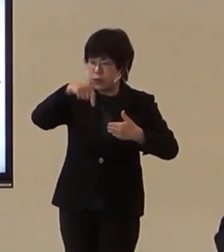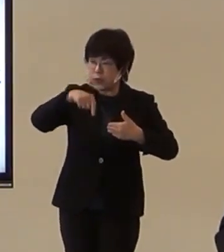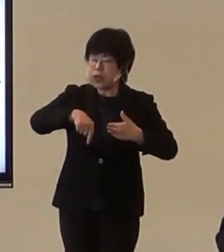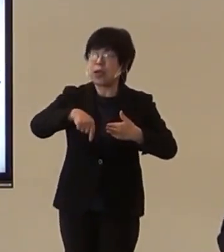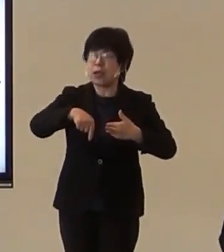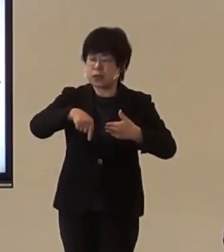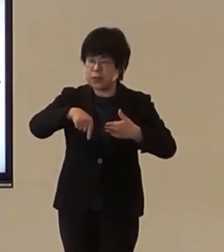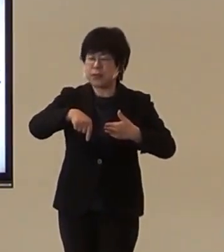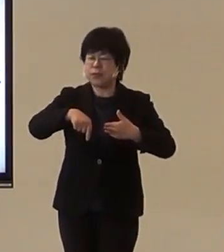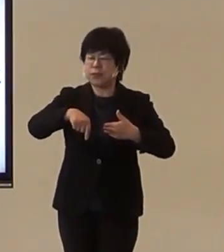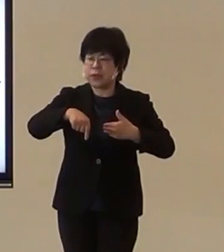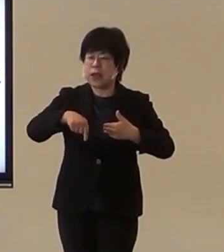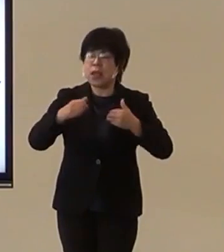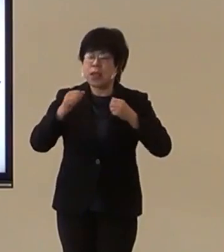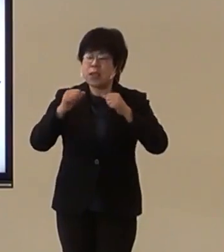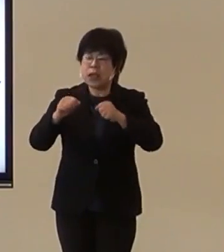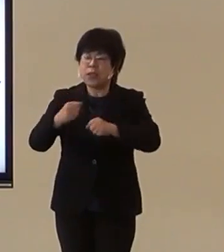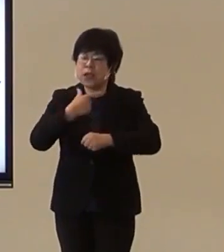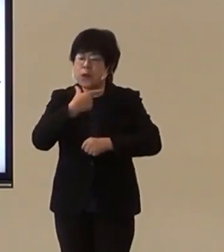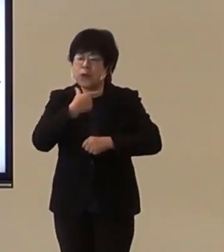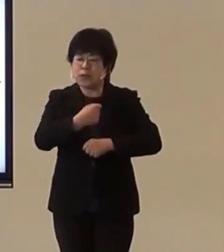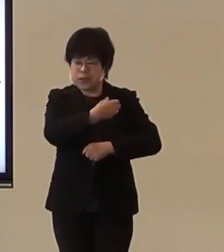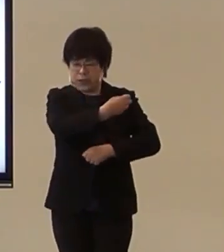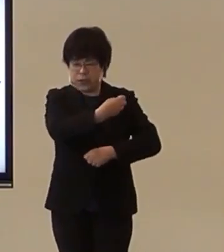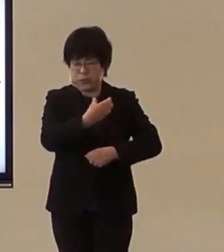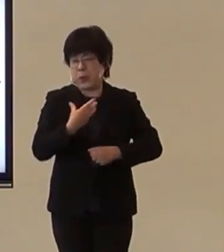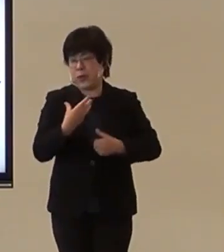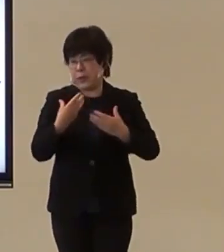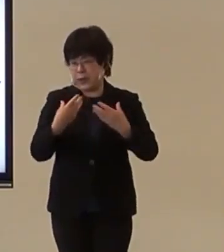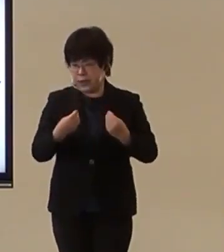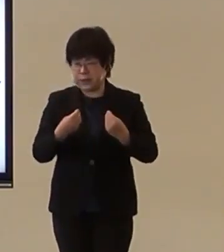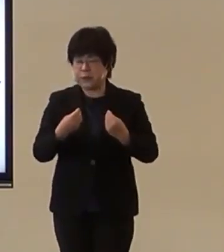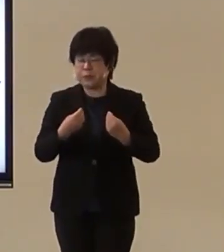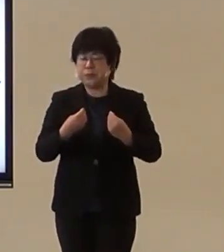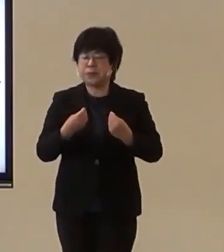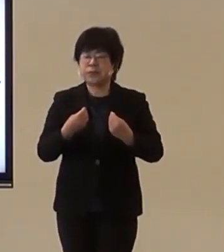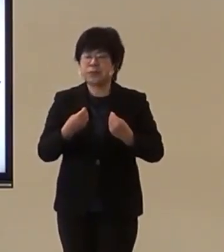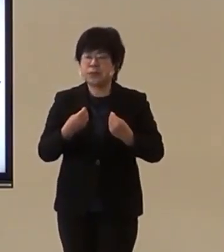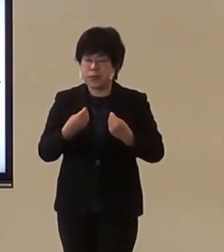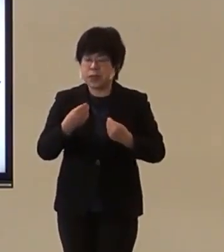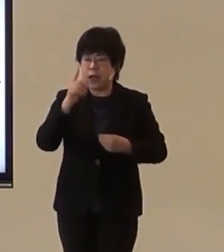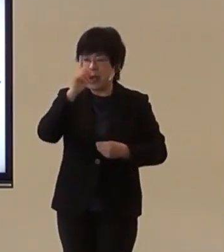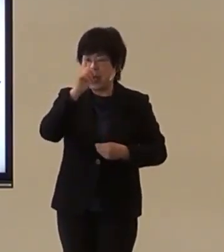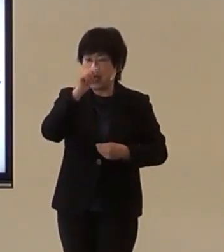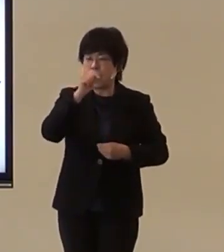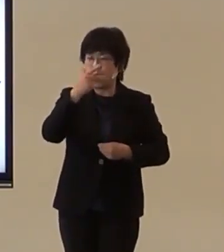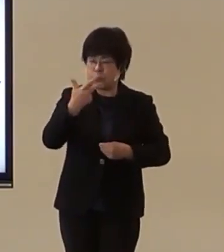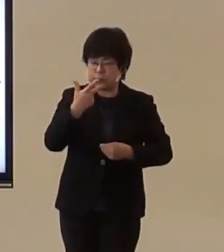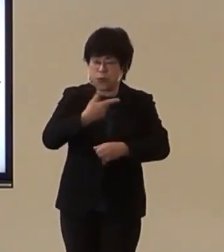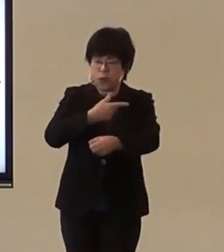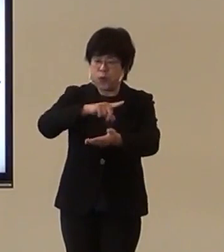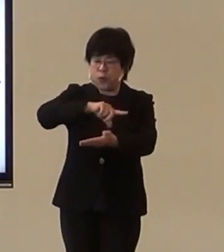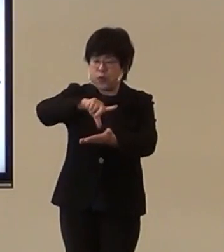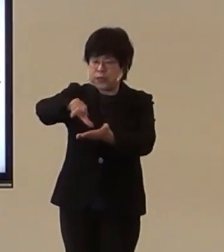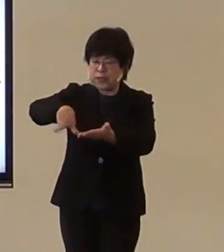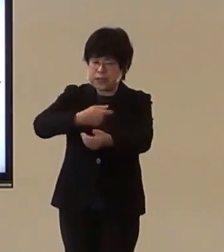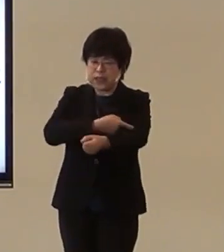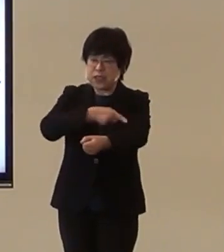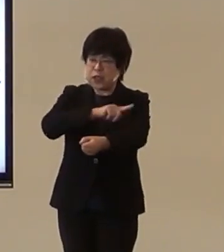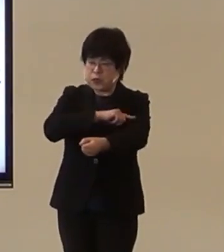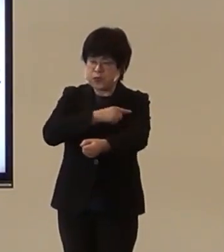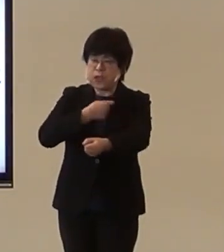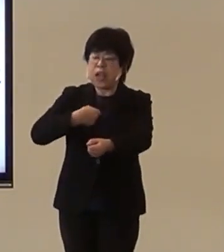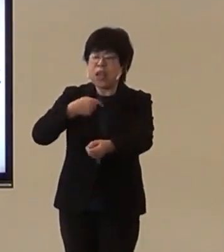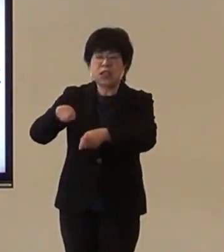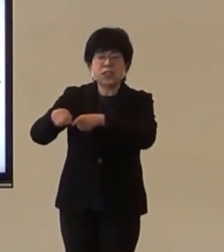使ってくれというお申し出をいただきましたのでですね、先ほど申し上げました、甲府の地域局、自治会連合